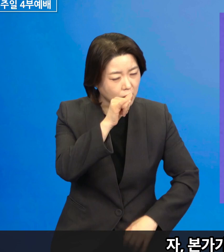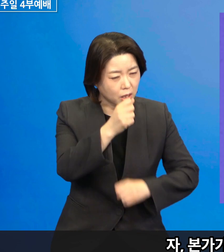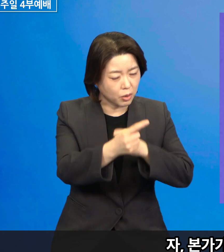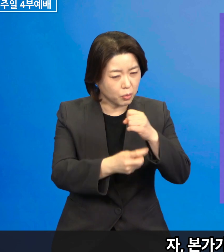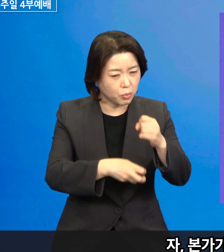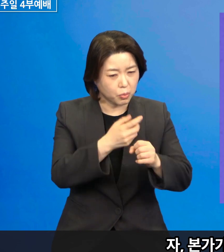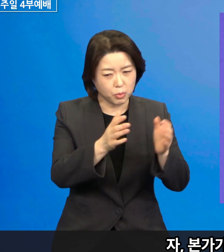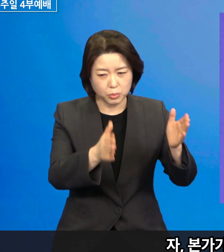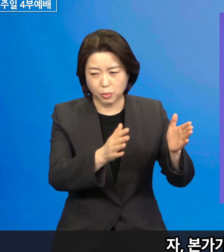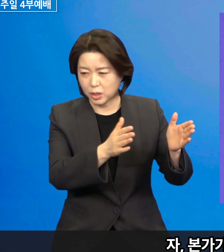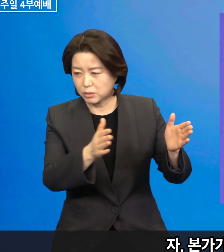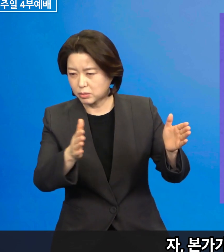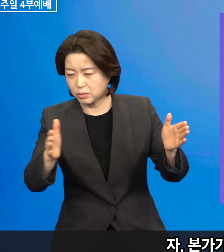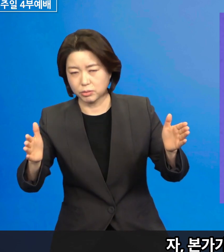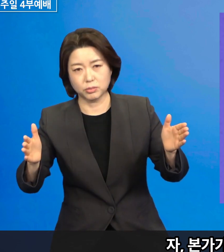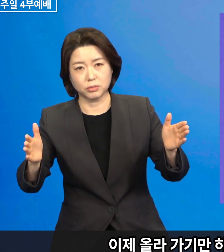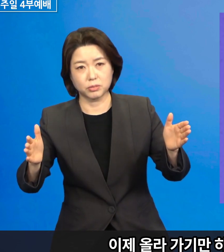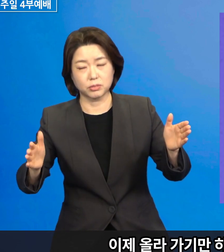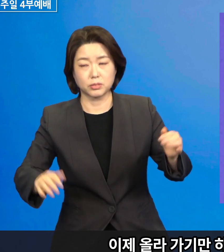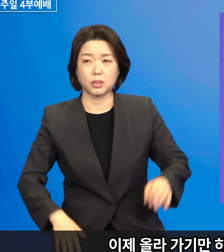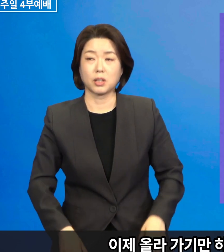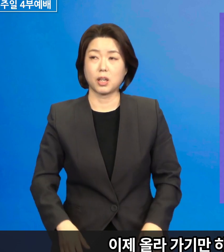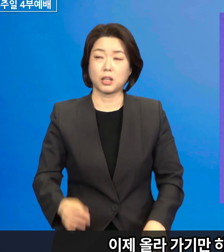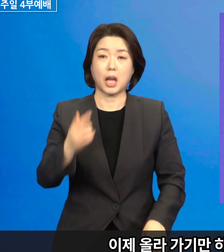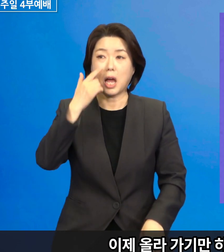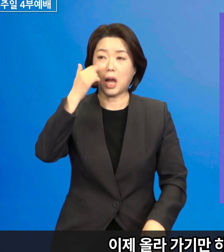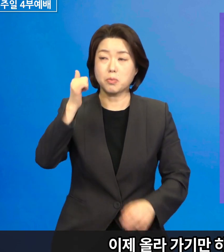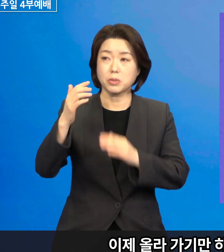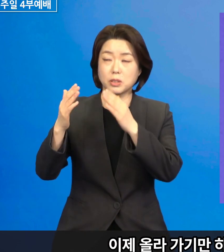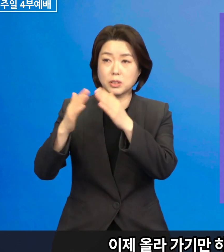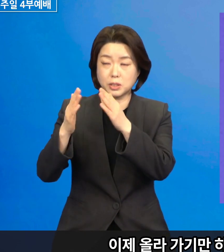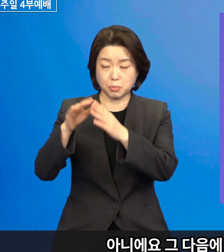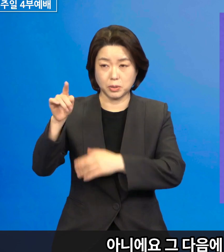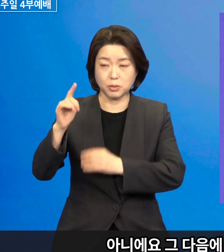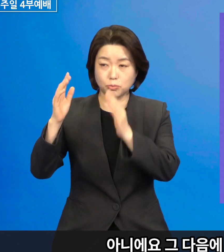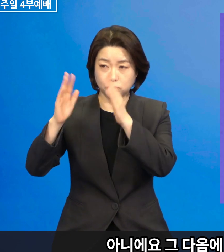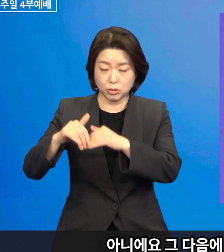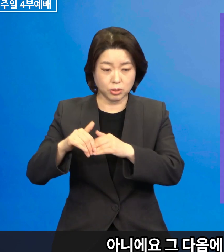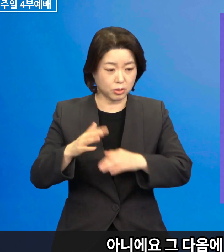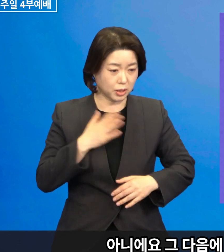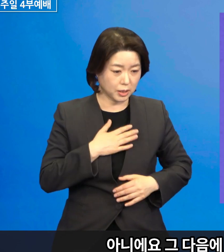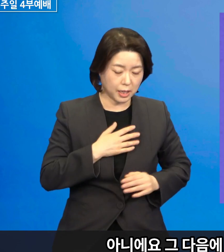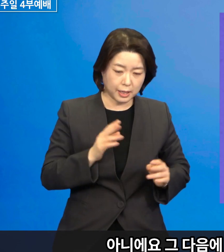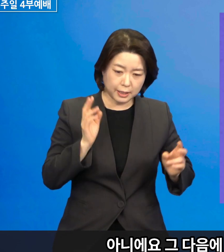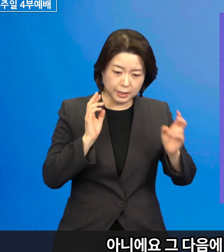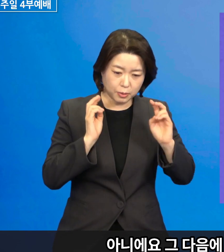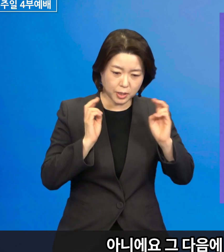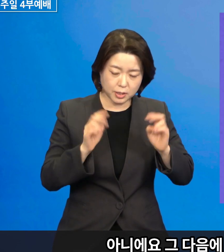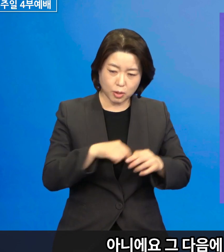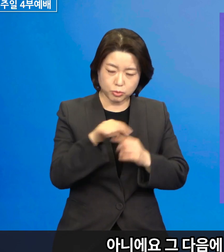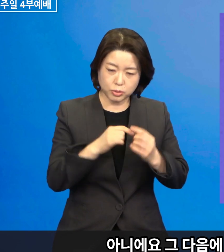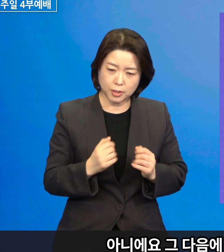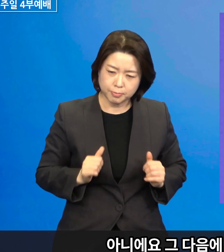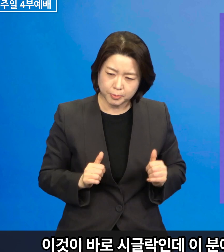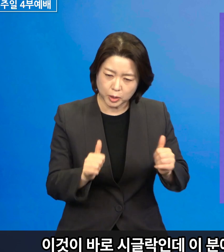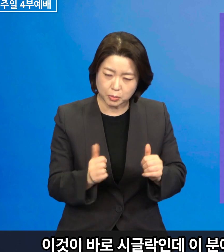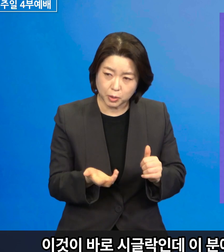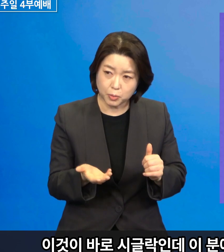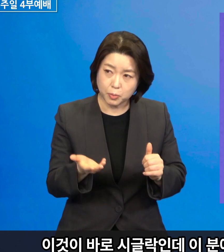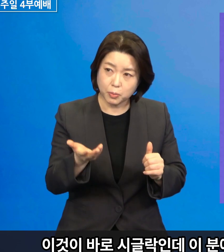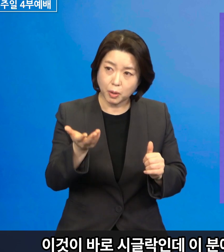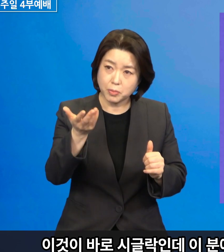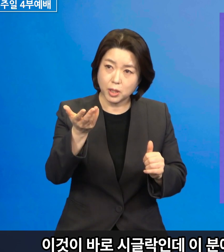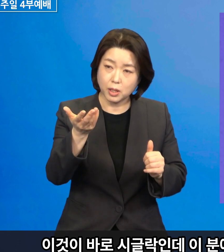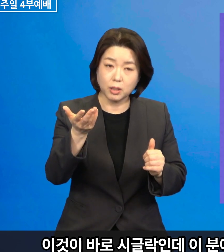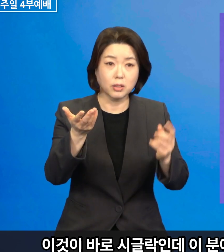있는 거예요. 자, 본가가 무너졌어요. 이제 올라가기만 하면 돼라고 생각했는데 아니에요. 그 다음에 또 뭐가 있었던 것이죠.